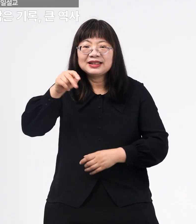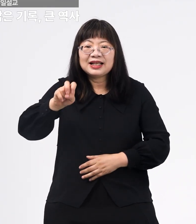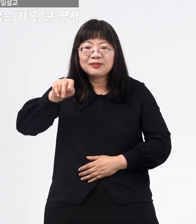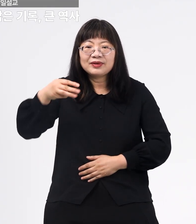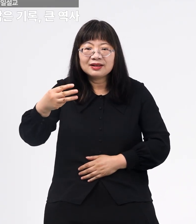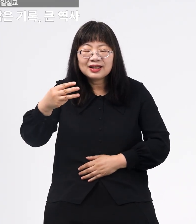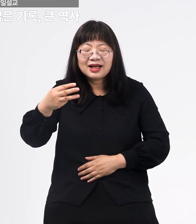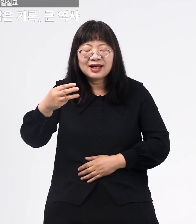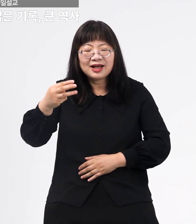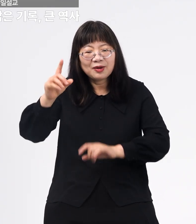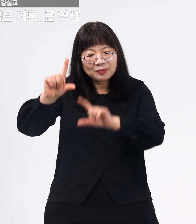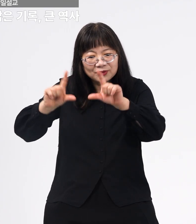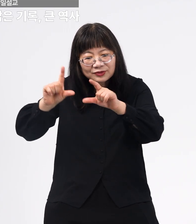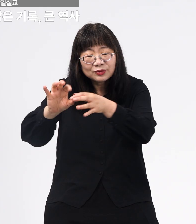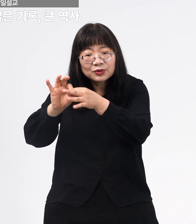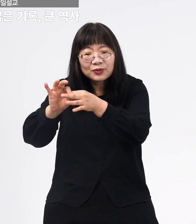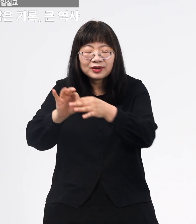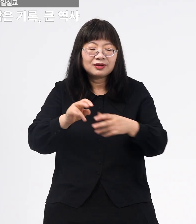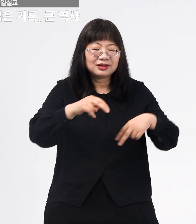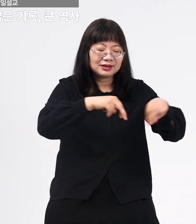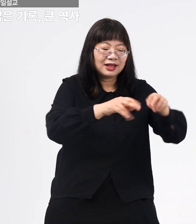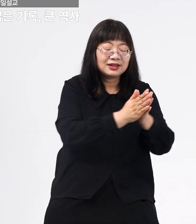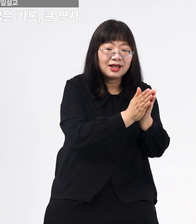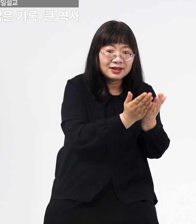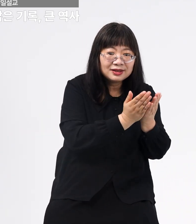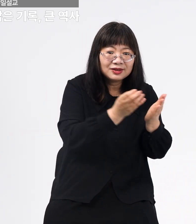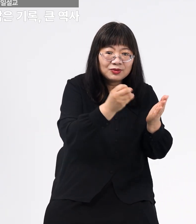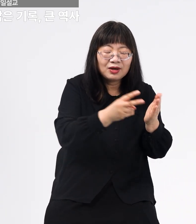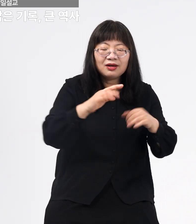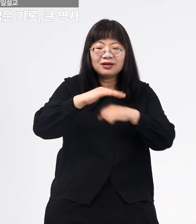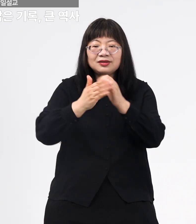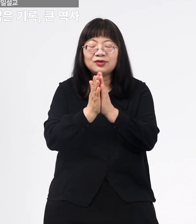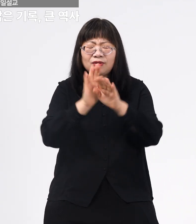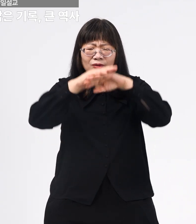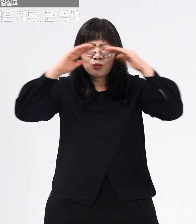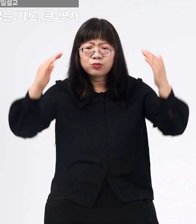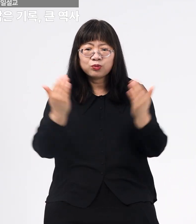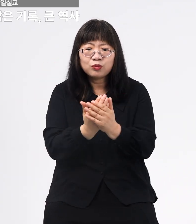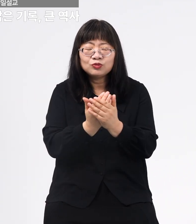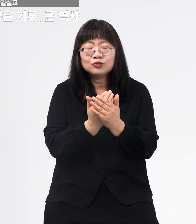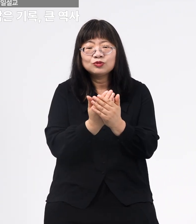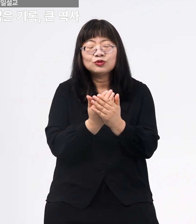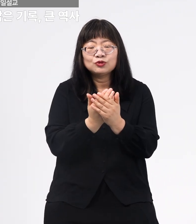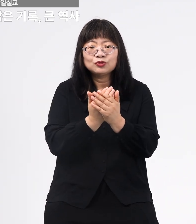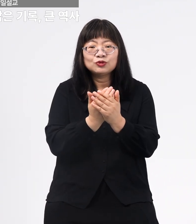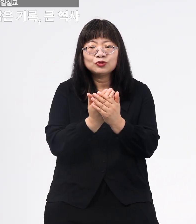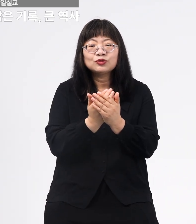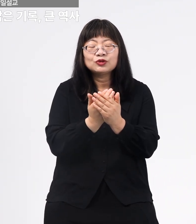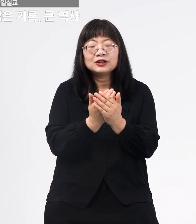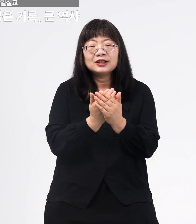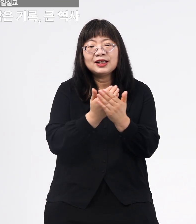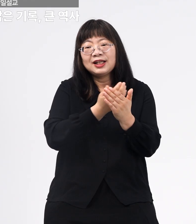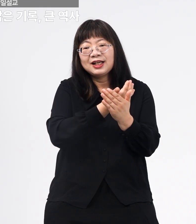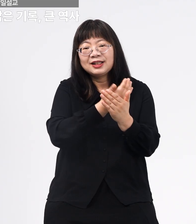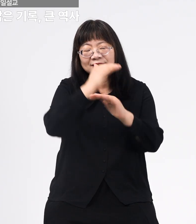발자국이 사사기뿐만 아니라 성경 전체의 골격을